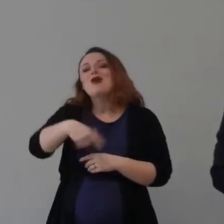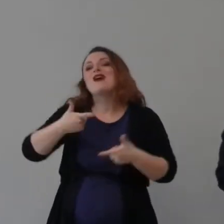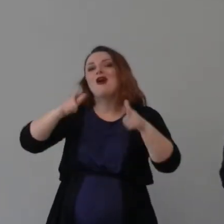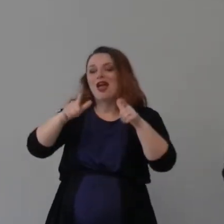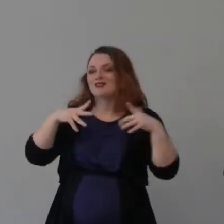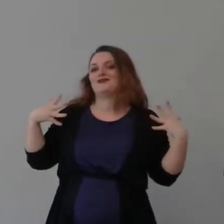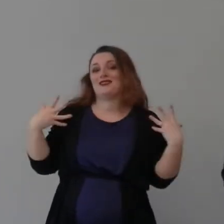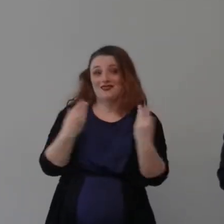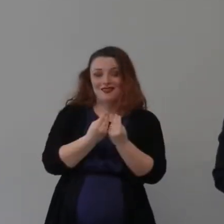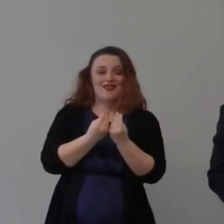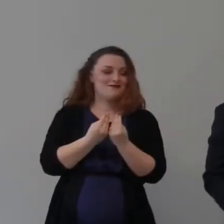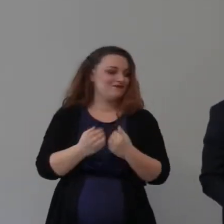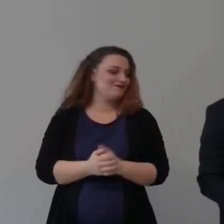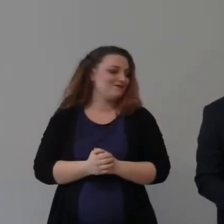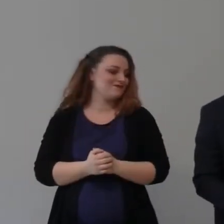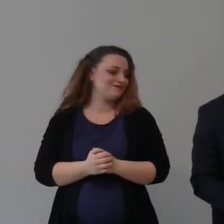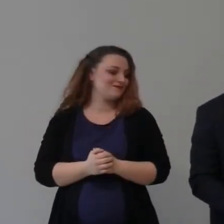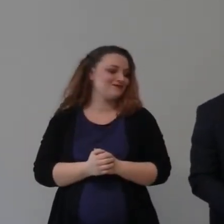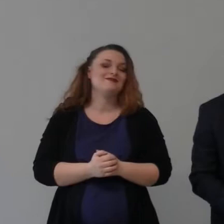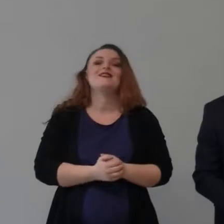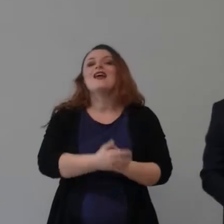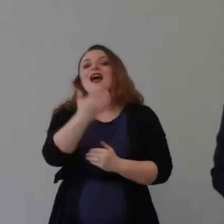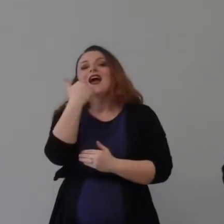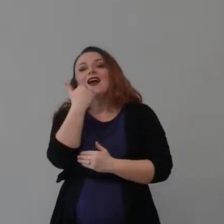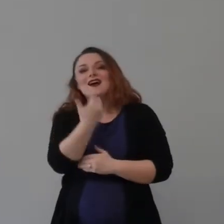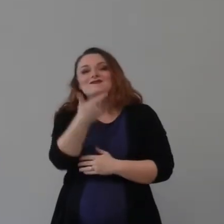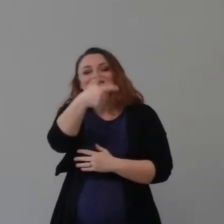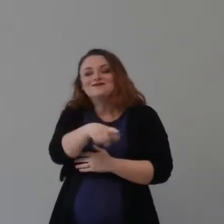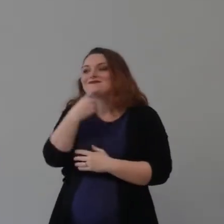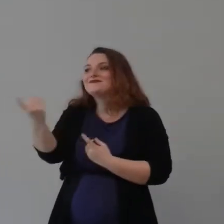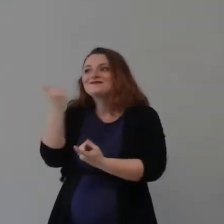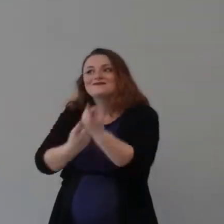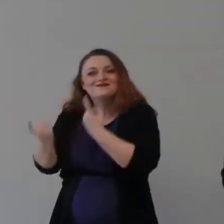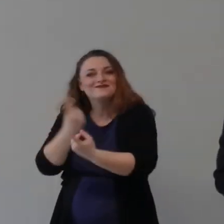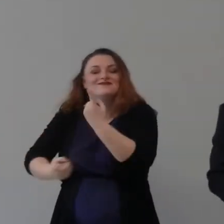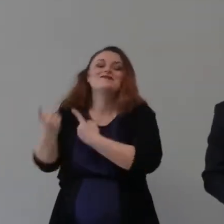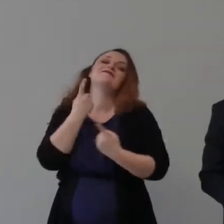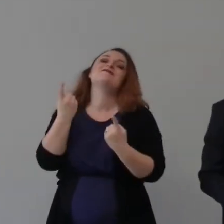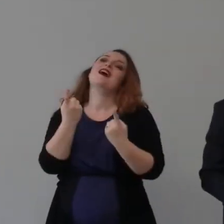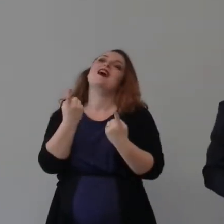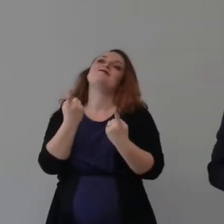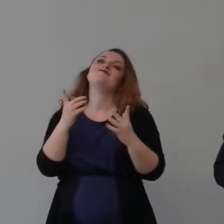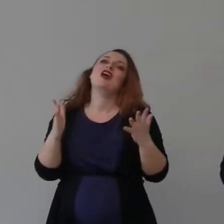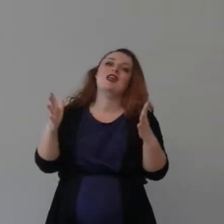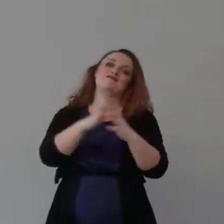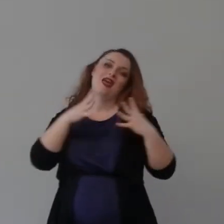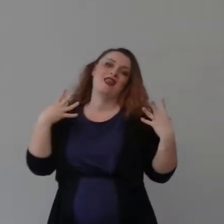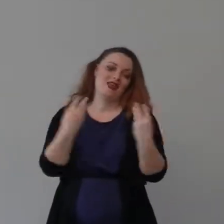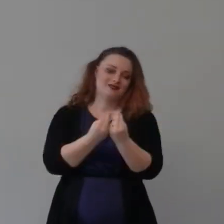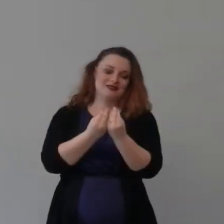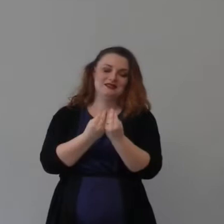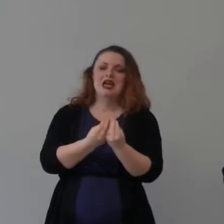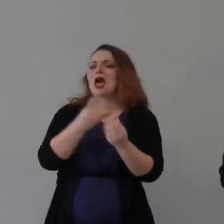qua. Grazie di venire a celebrare con noi, che siate che facciate parte di questa chiesa, o che siate amici, o che